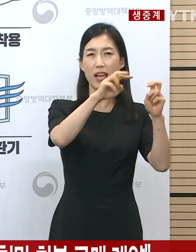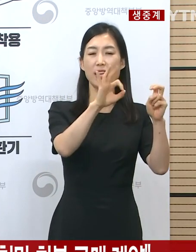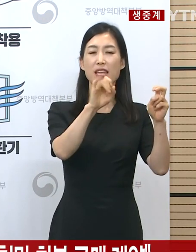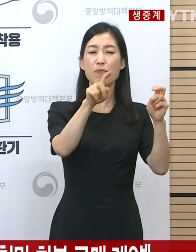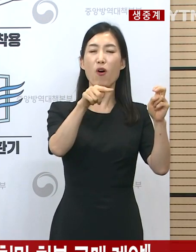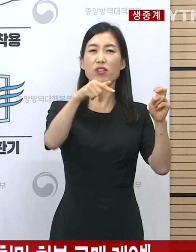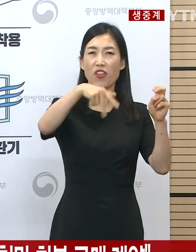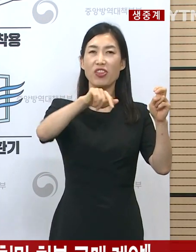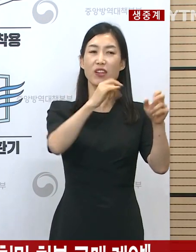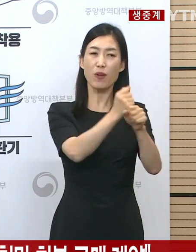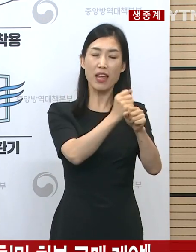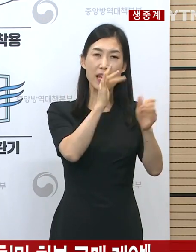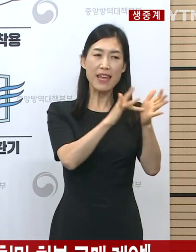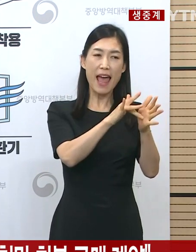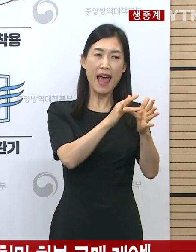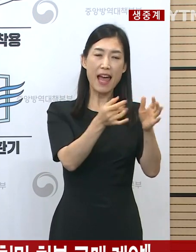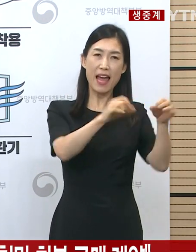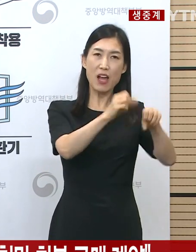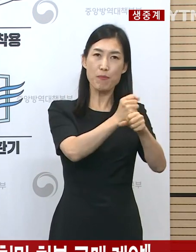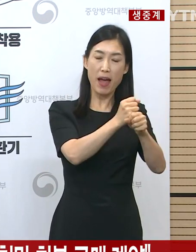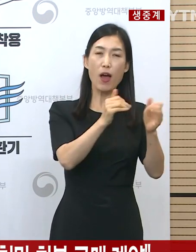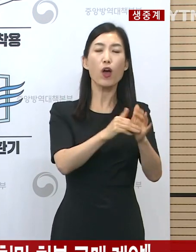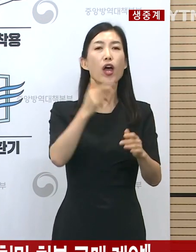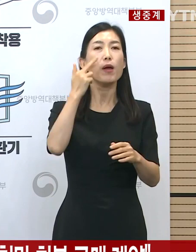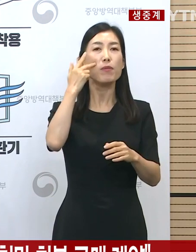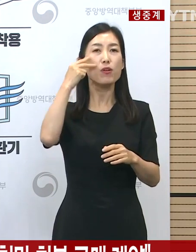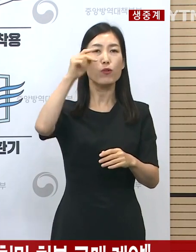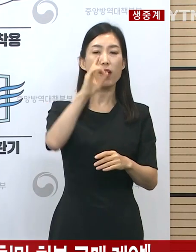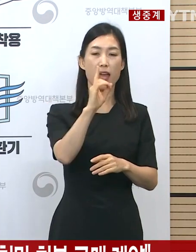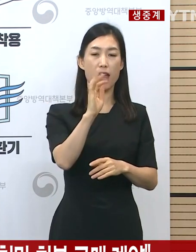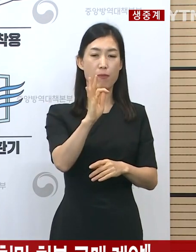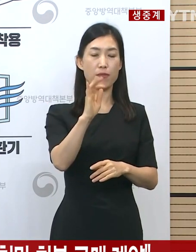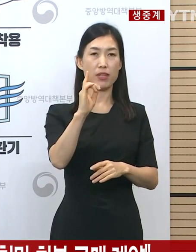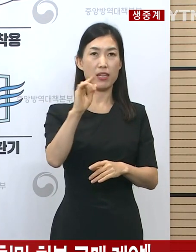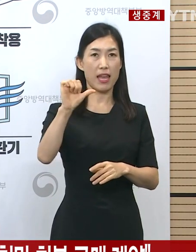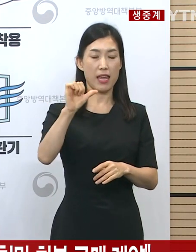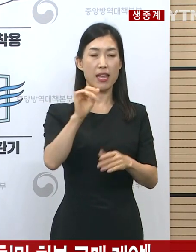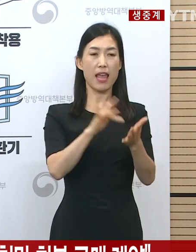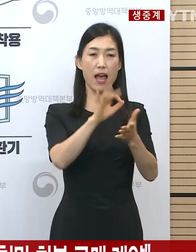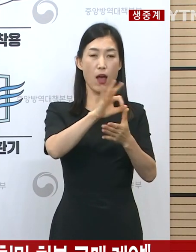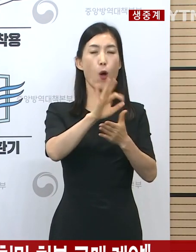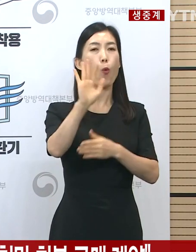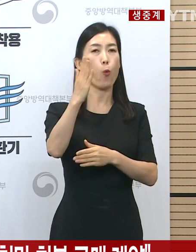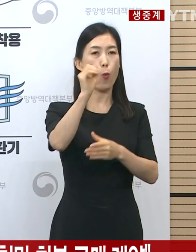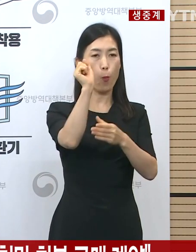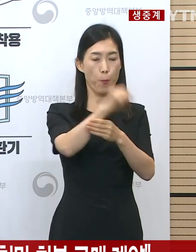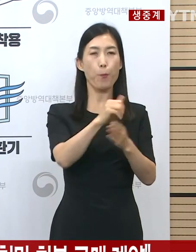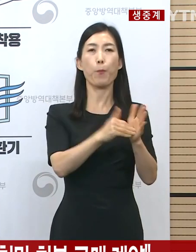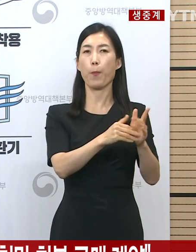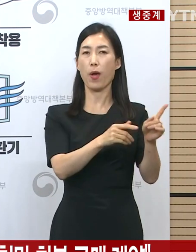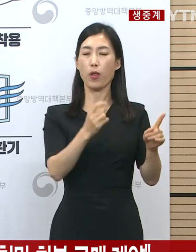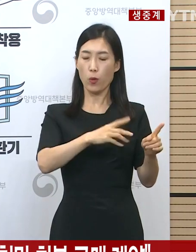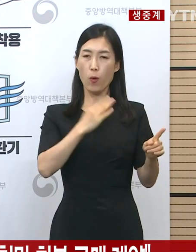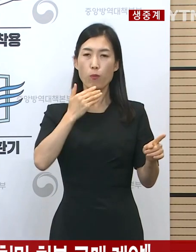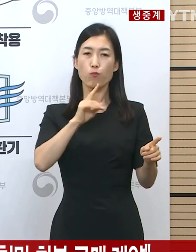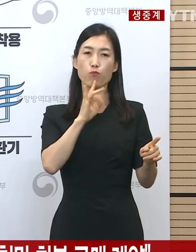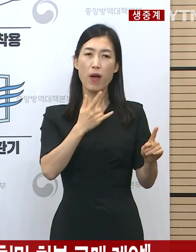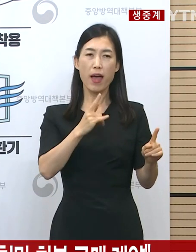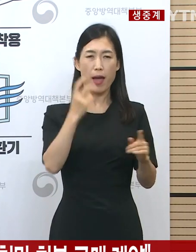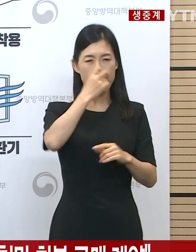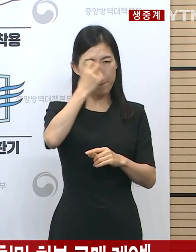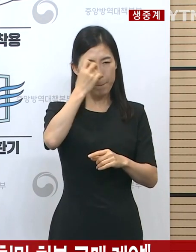원액을 사용한 것으로 미국 FDA에서 해당 원액에 대한 사용 승인과 지난 7월 철저한 검토를